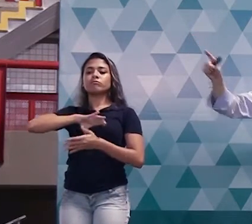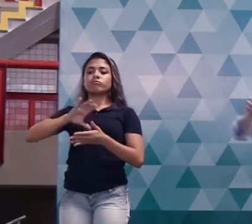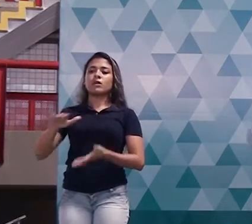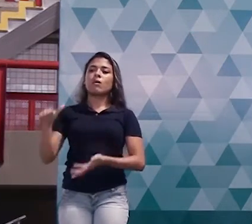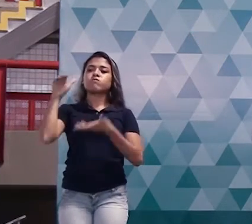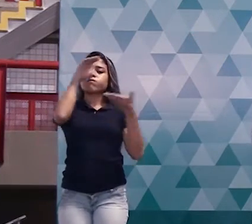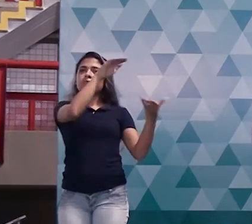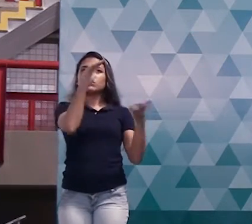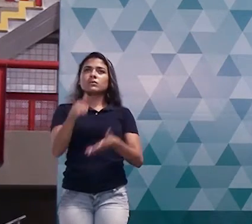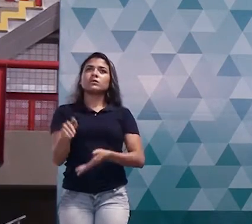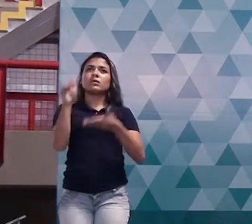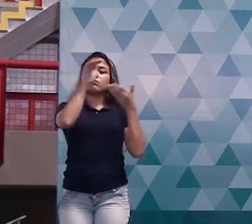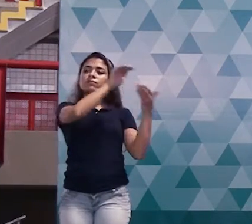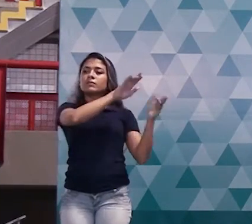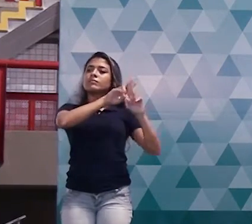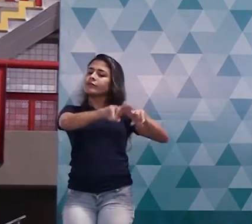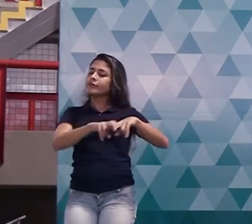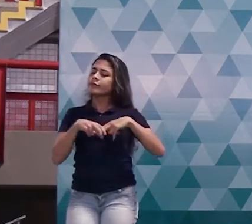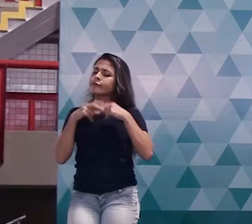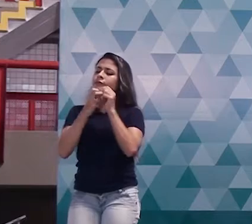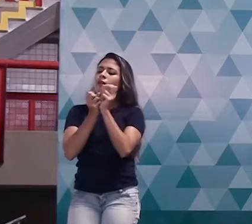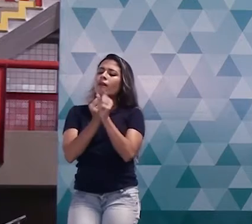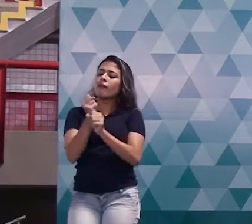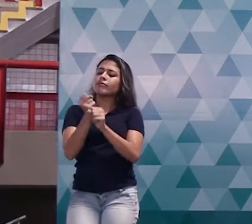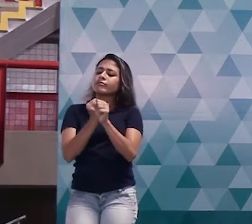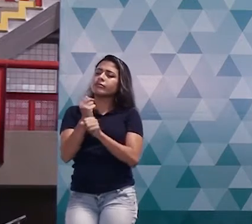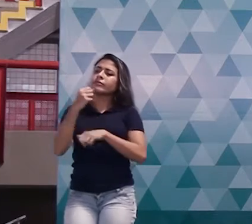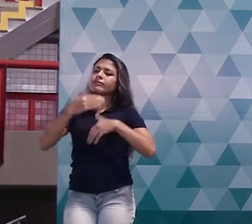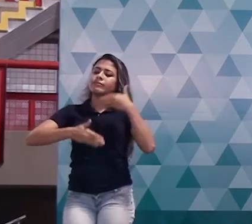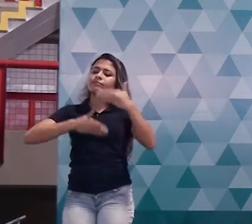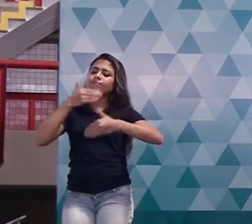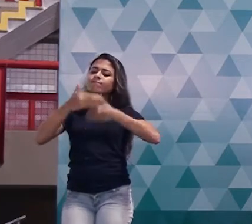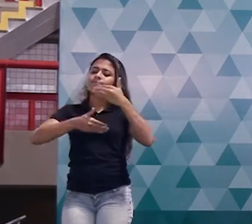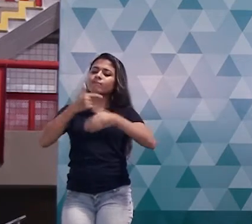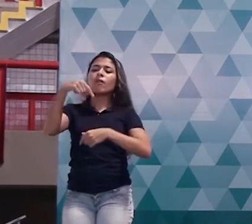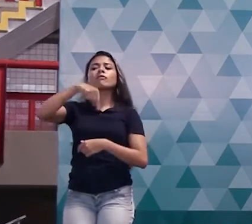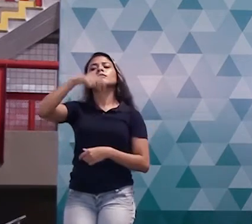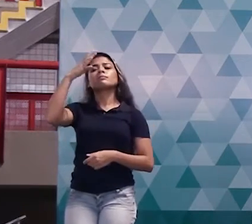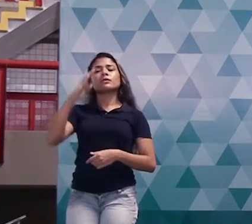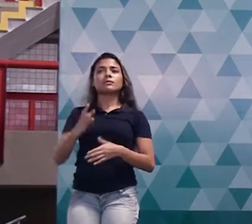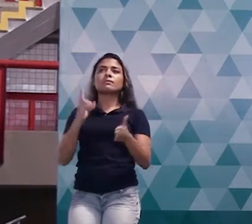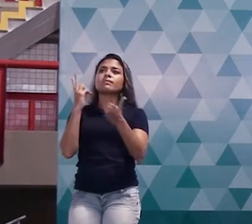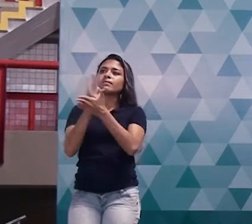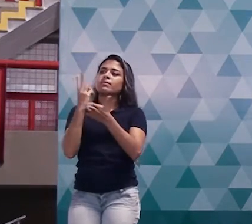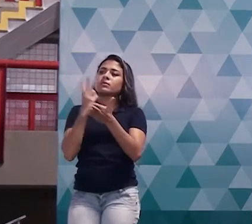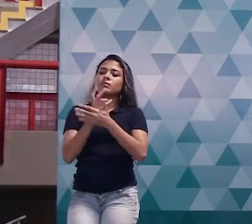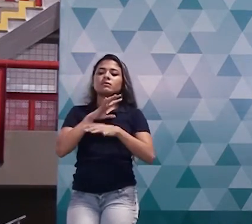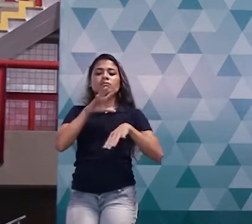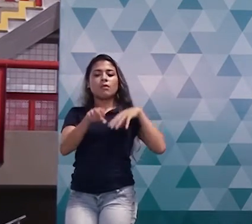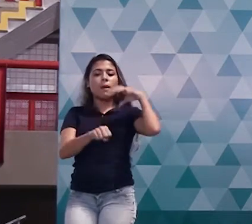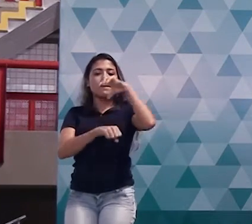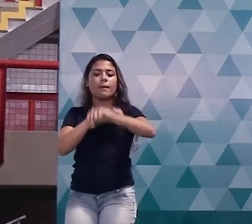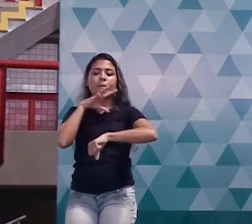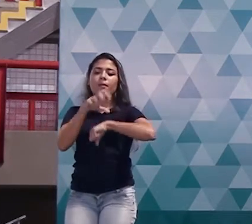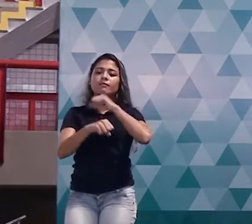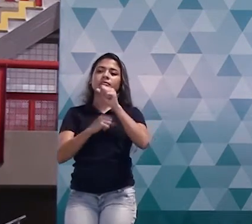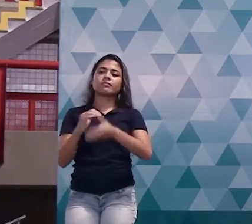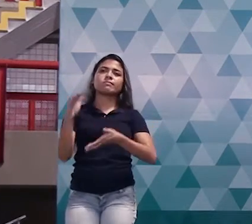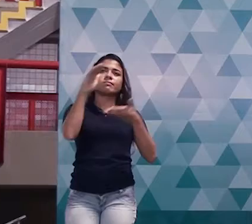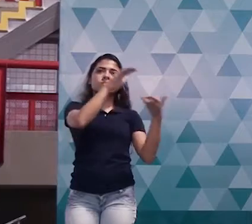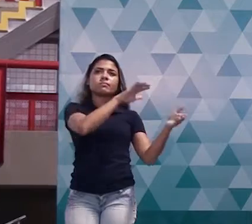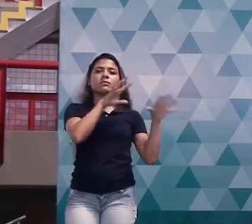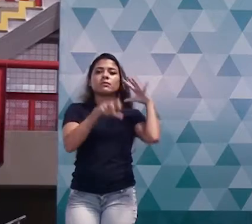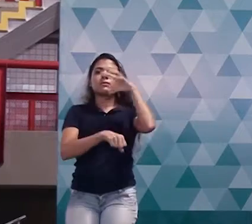tempo, a economia brasileira vai ser mantida desse jeito, desse jeitinho. Ciliano, a grande questão